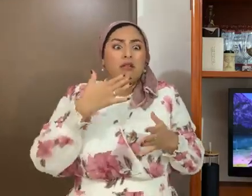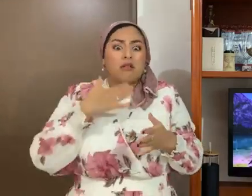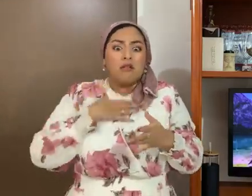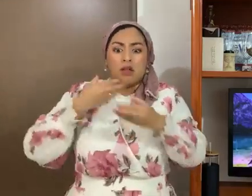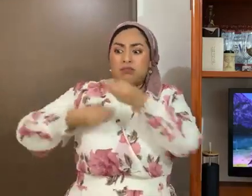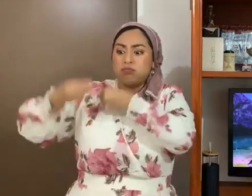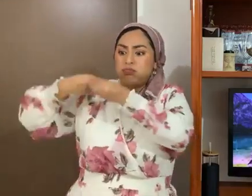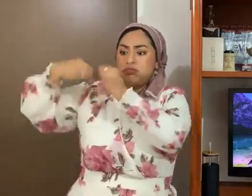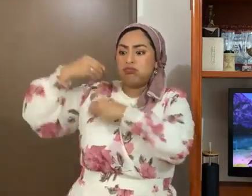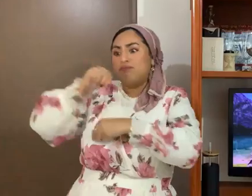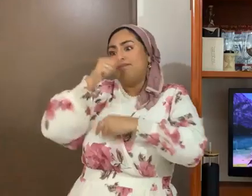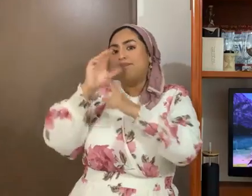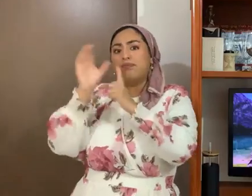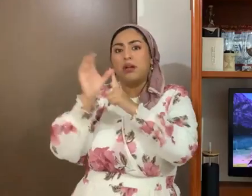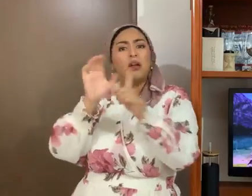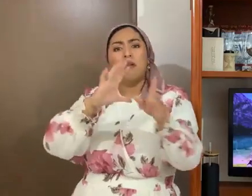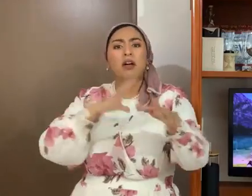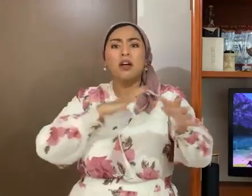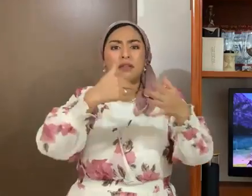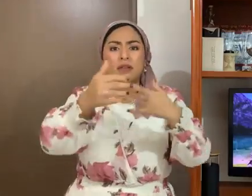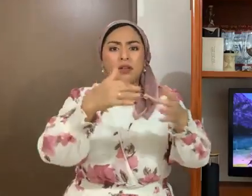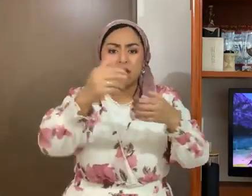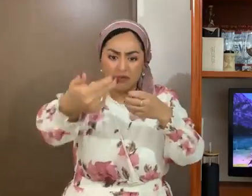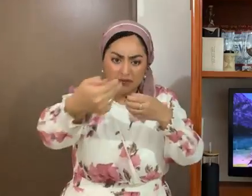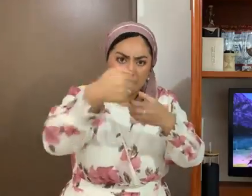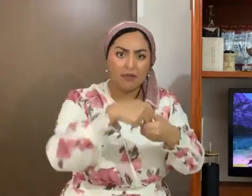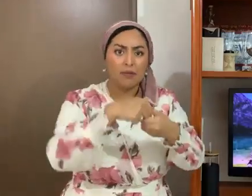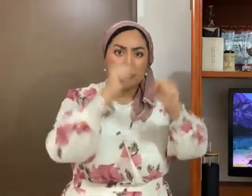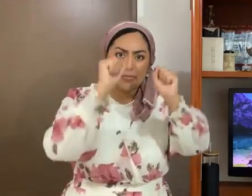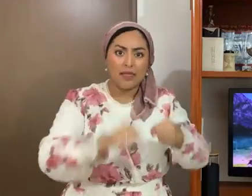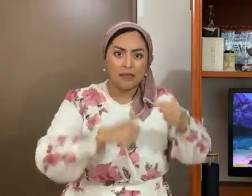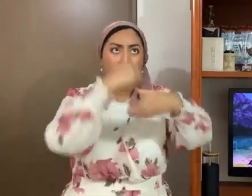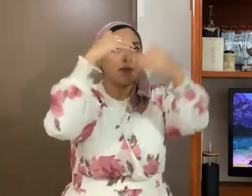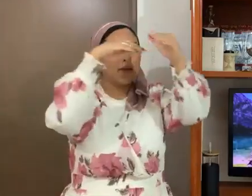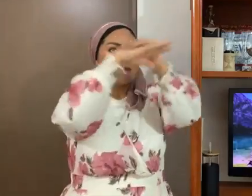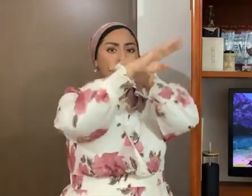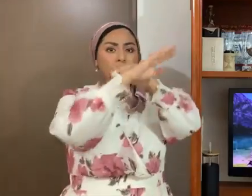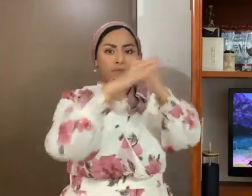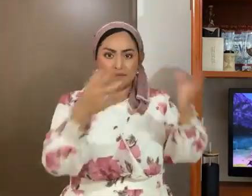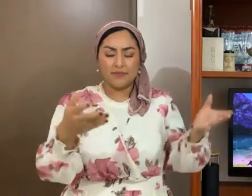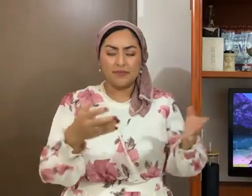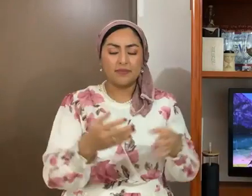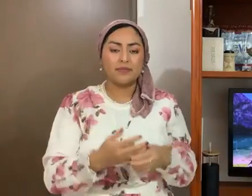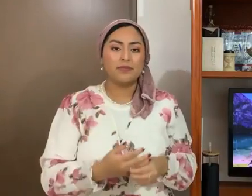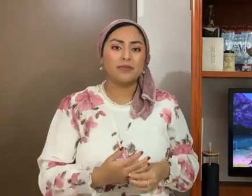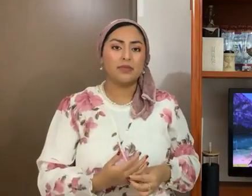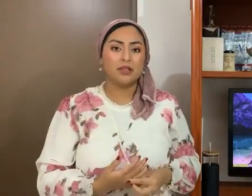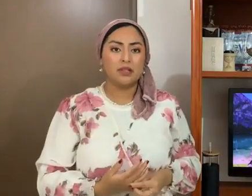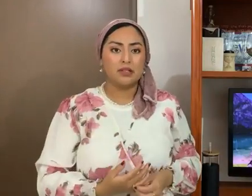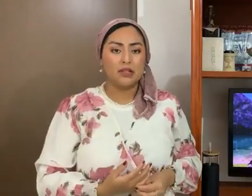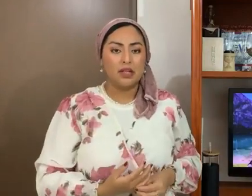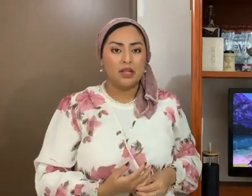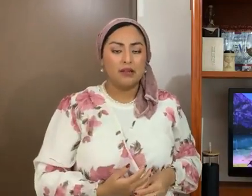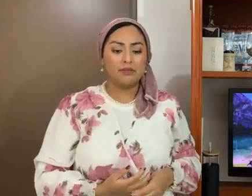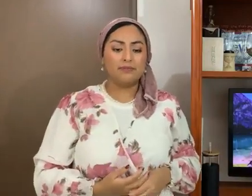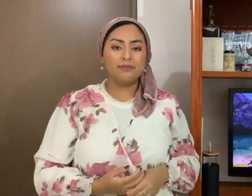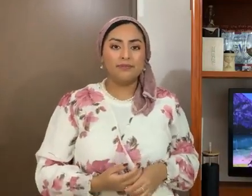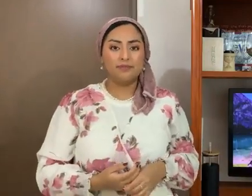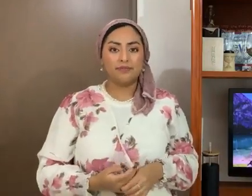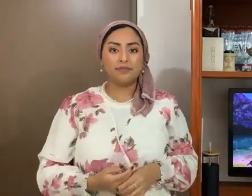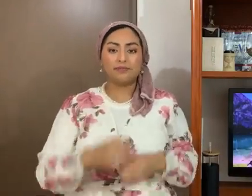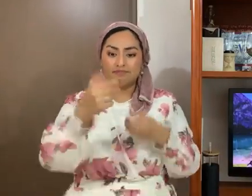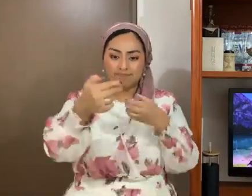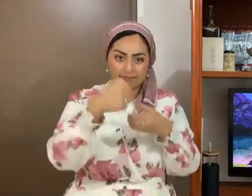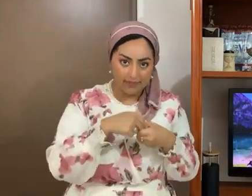gentil. No, tienes que ser parte del pueblo para llegar a la Nueva Jerusalén. No hay puerta para los gentiles, de modo que te quedes afuera.